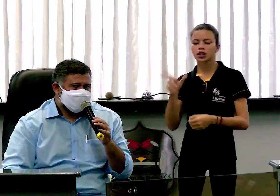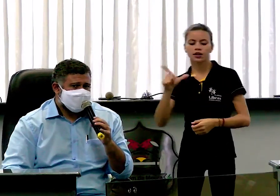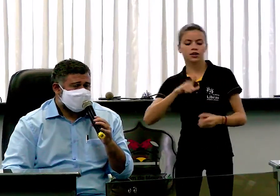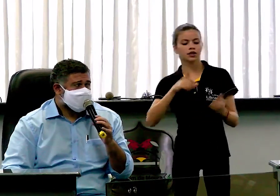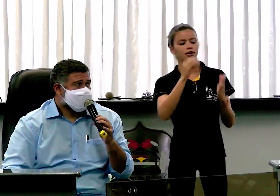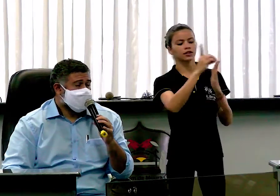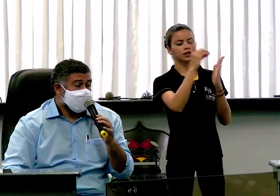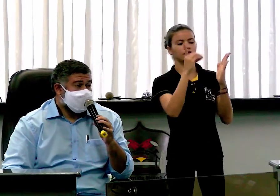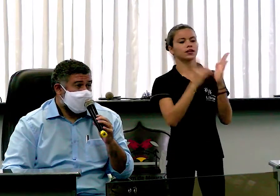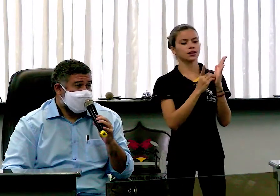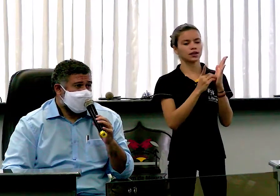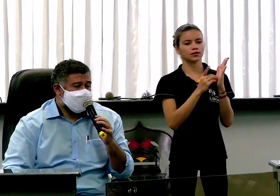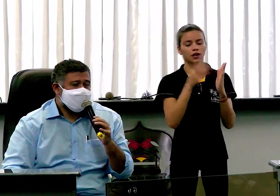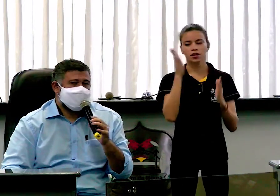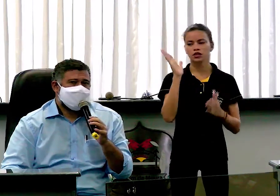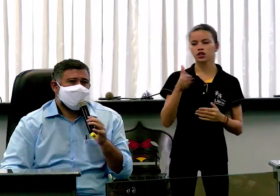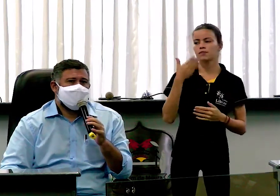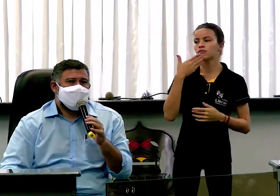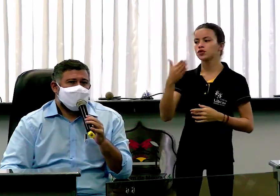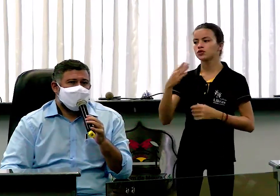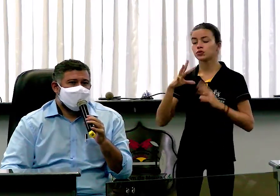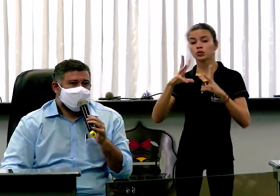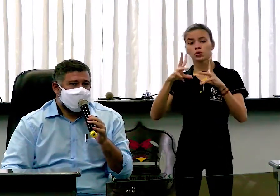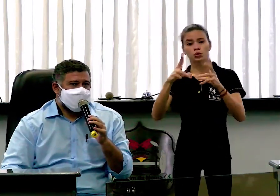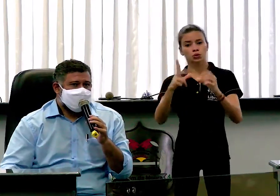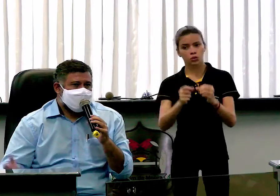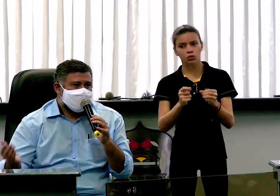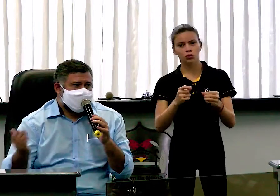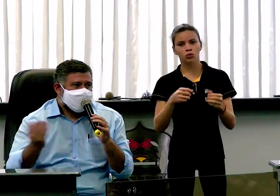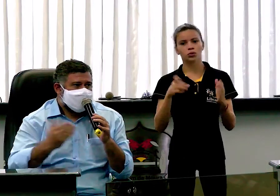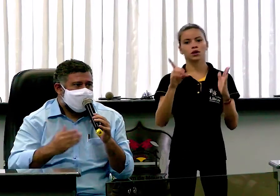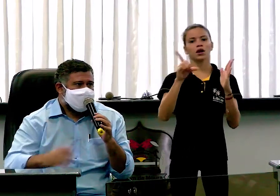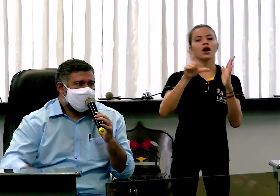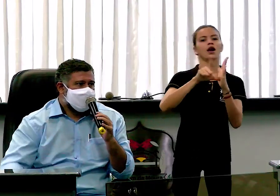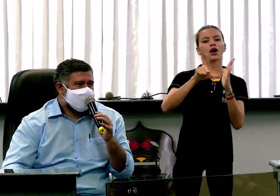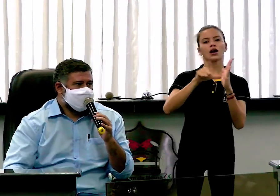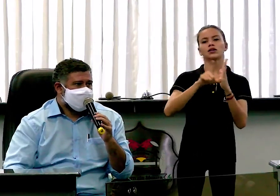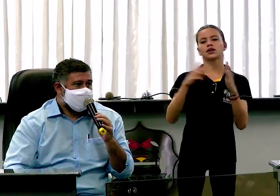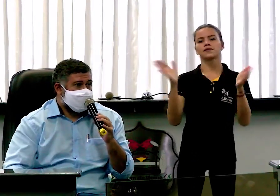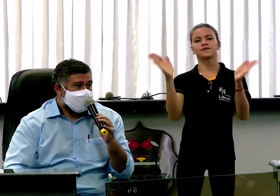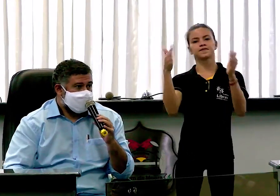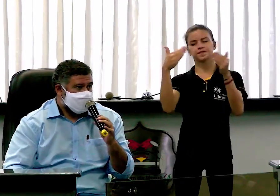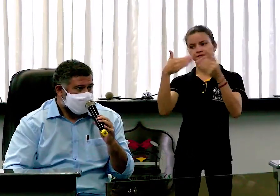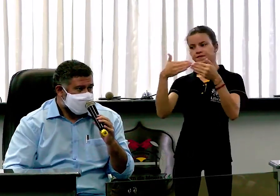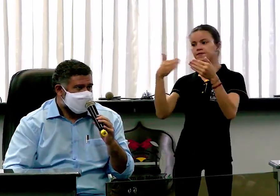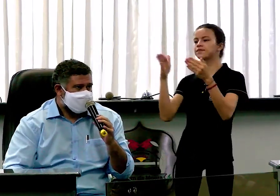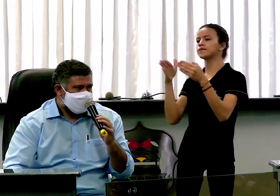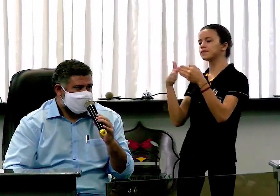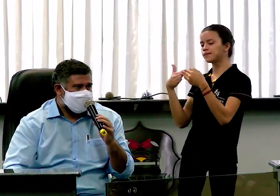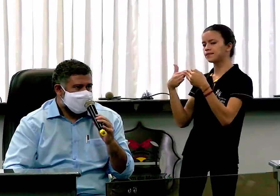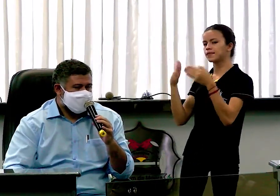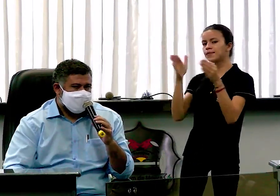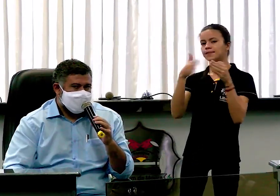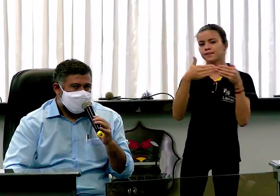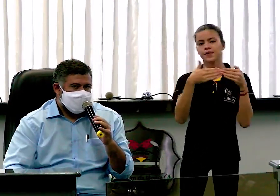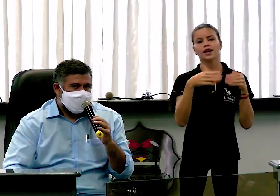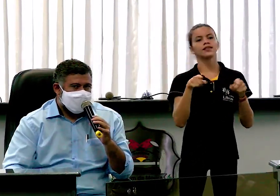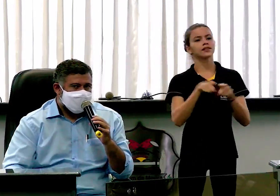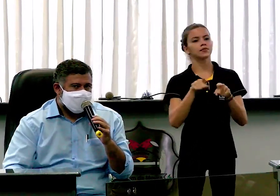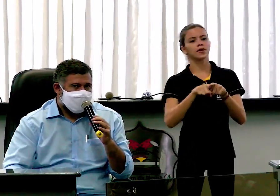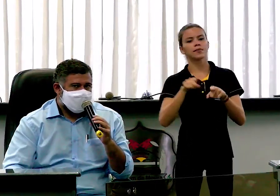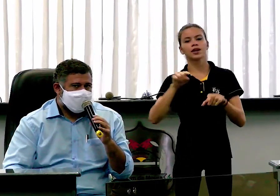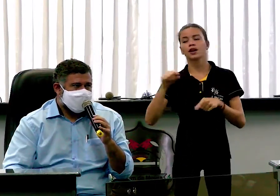têm uma preocupação da barreira deles de não transitar veículos no final de semana